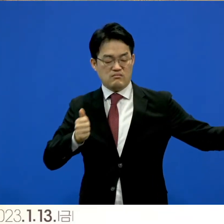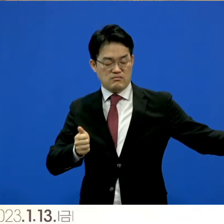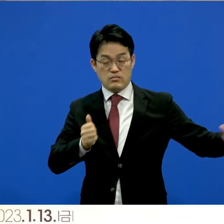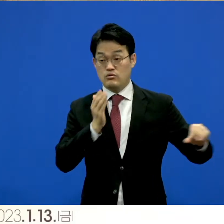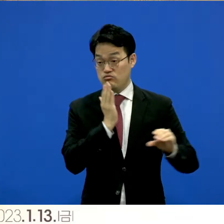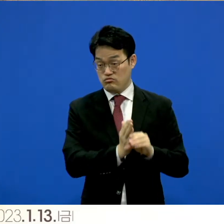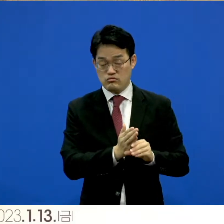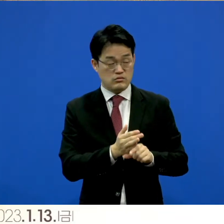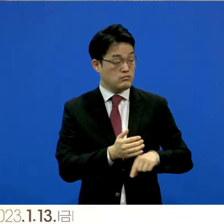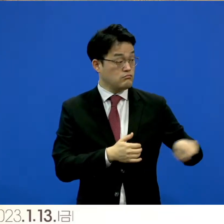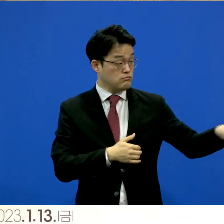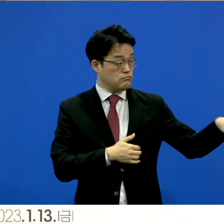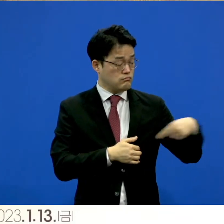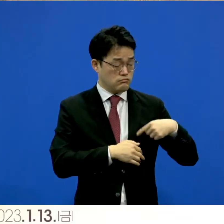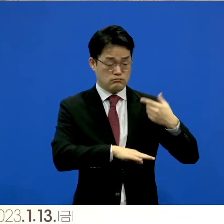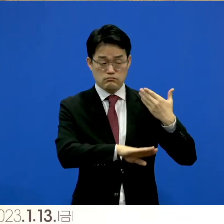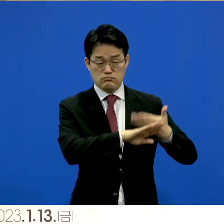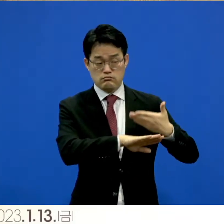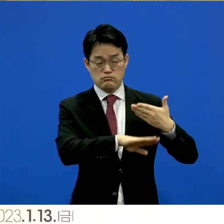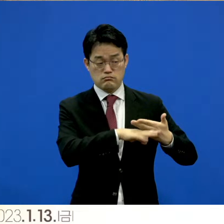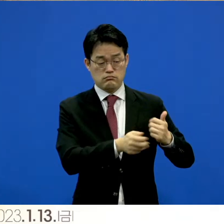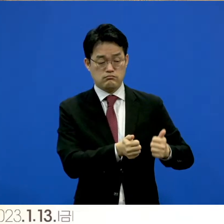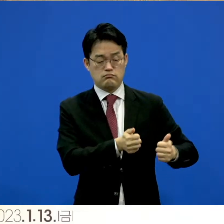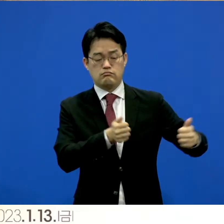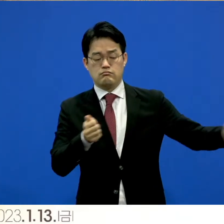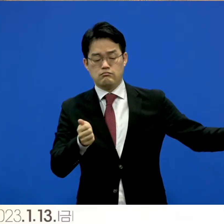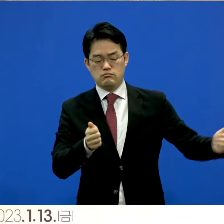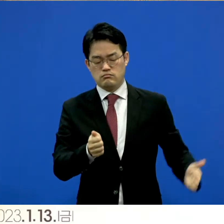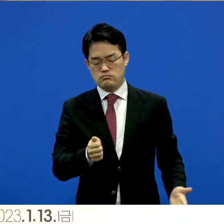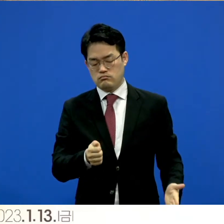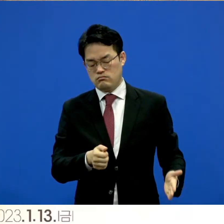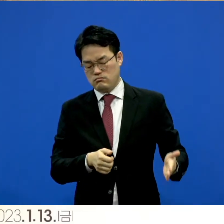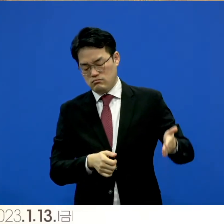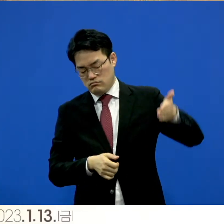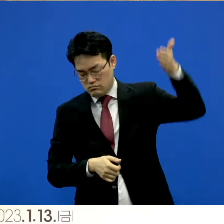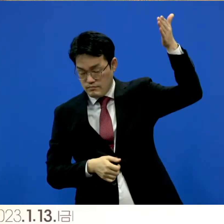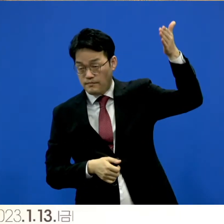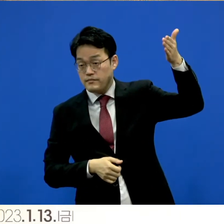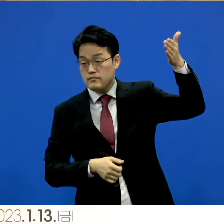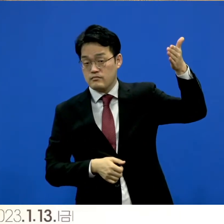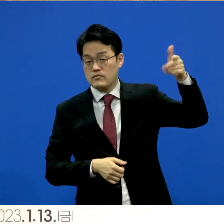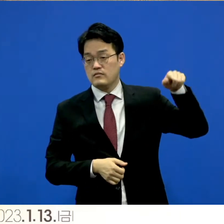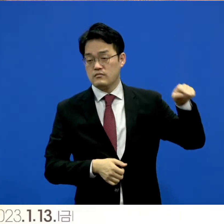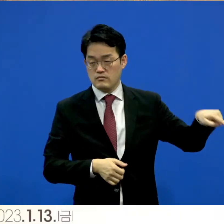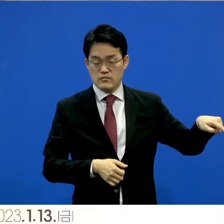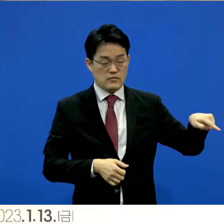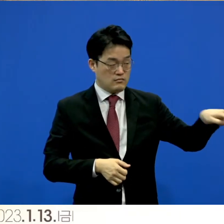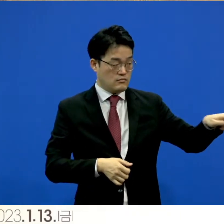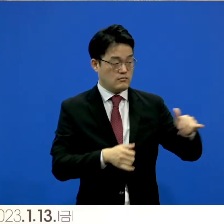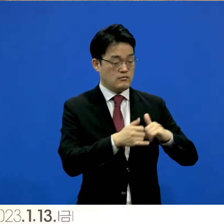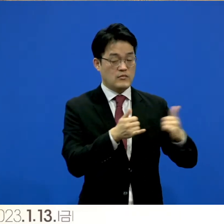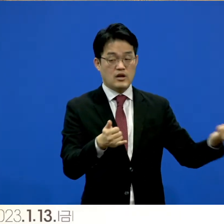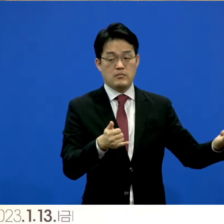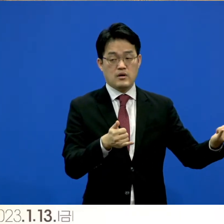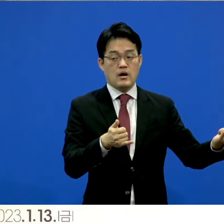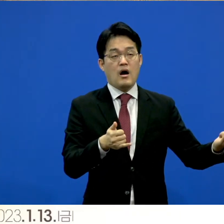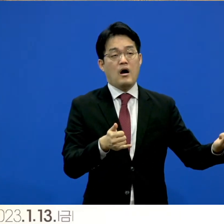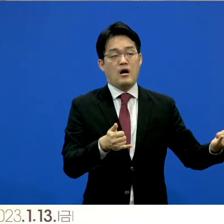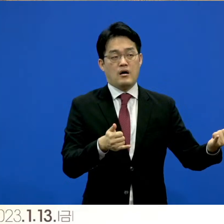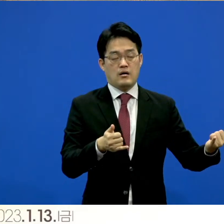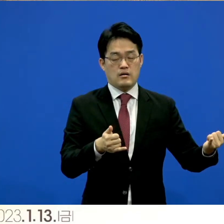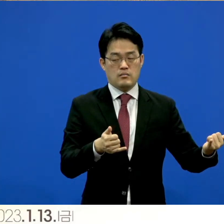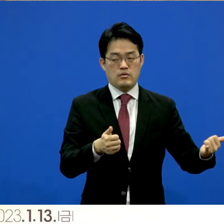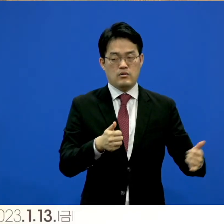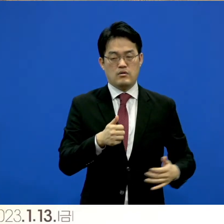너와 나 사이의 간격을 만들어냅니다. 이게 배제입니다. 그 상대에게 열등감을 심각하게 심어주고 상대적 희열을